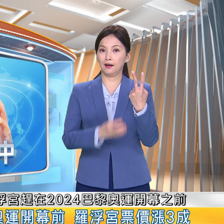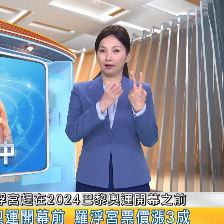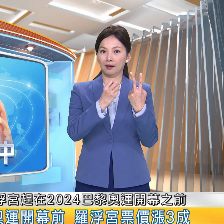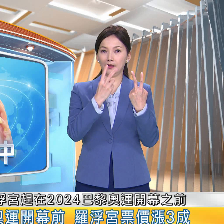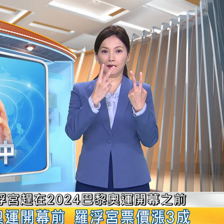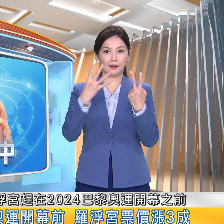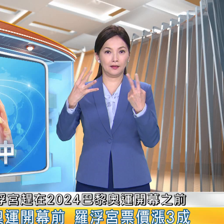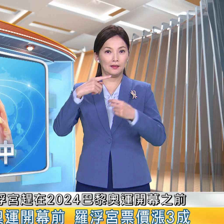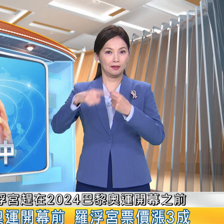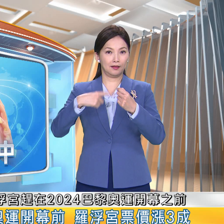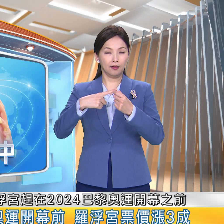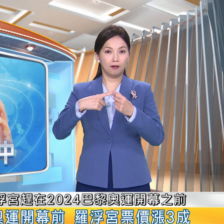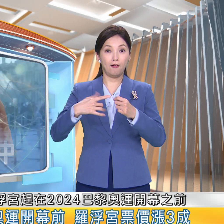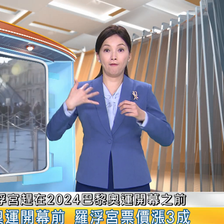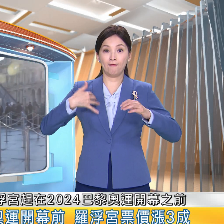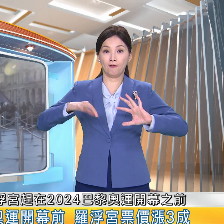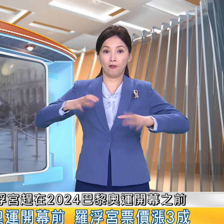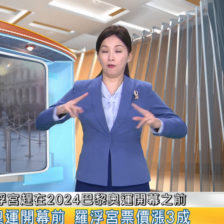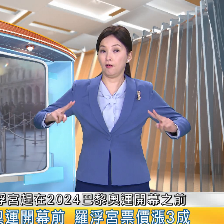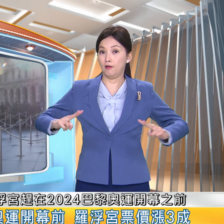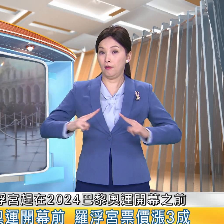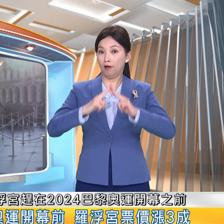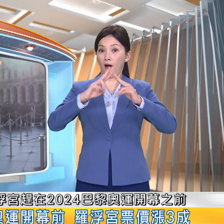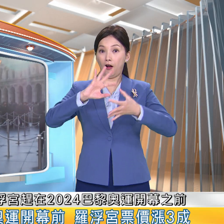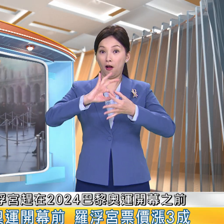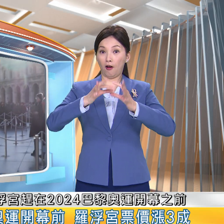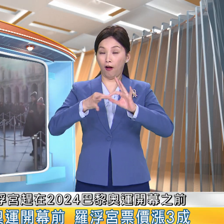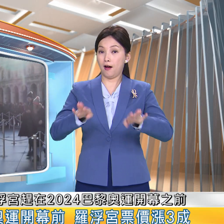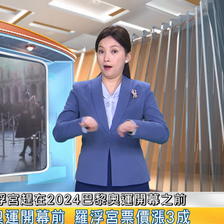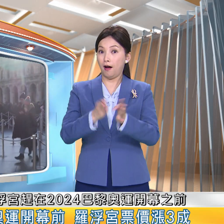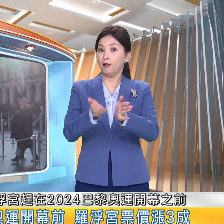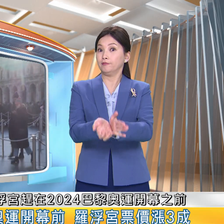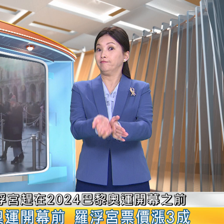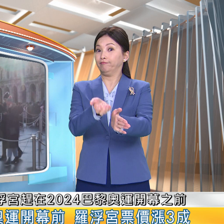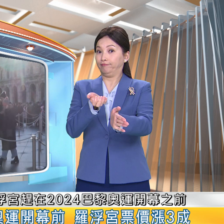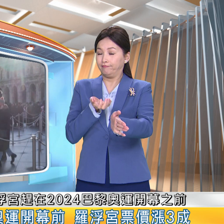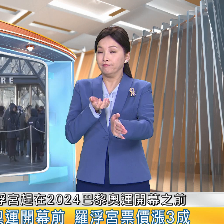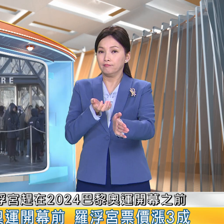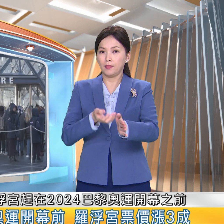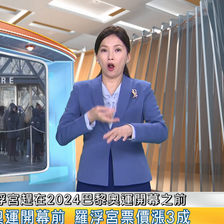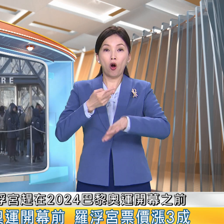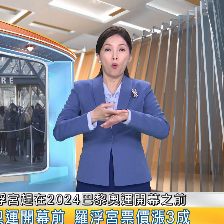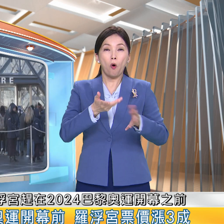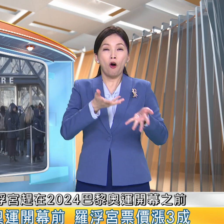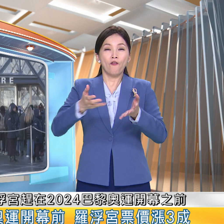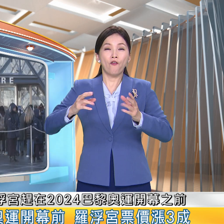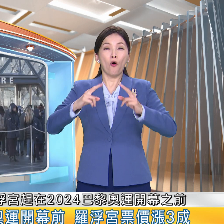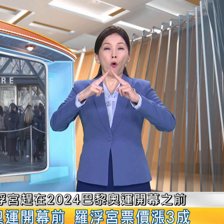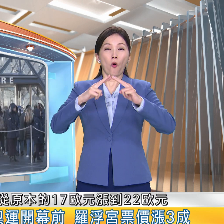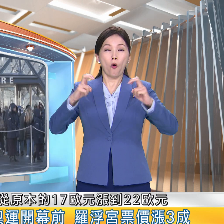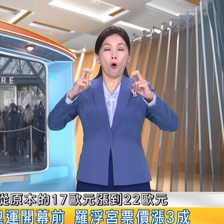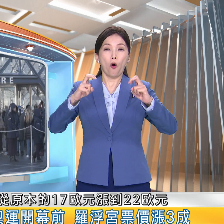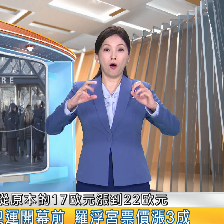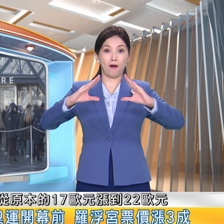法国巴黎罗浮宫赶在2024巴黎奥运开幕之前，将全票价